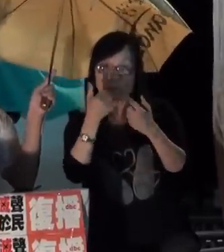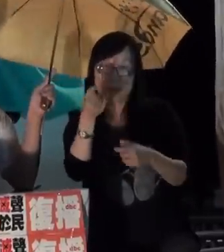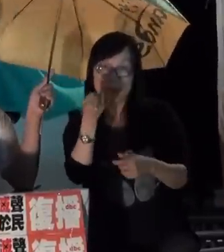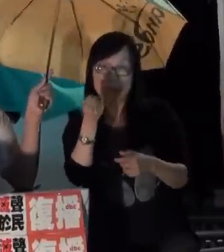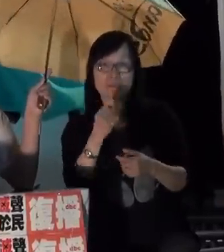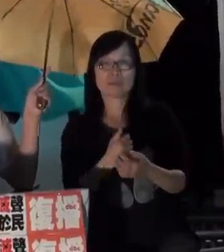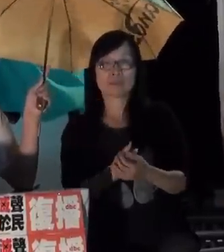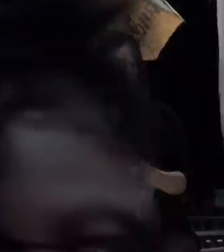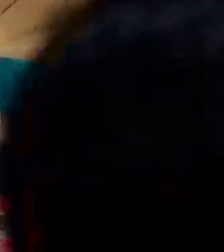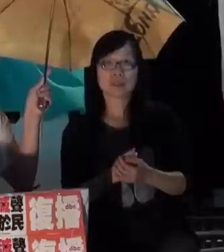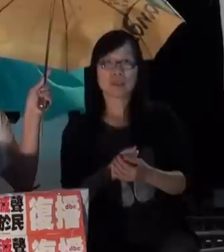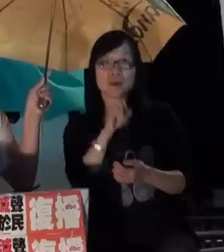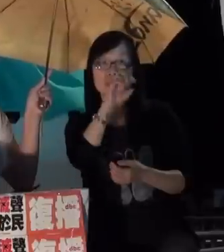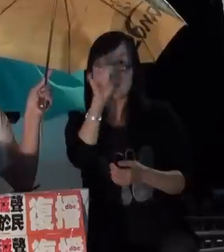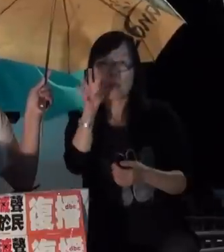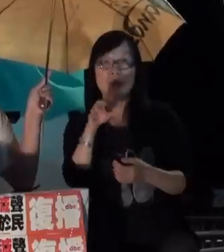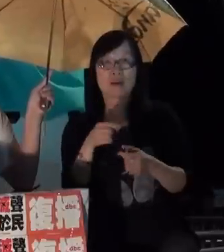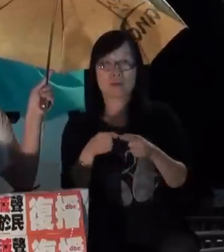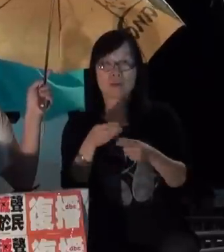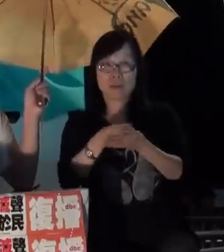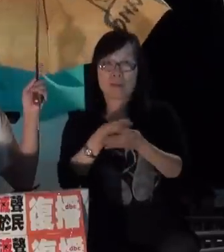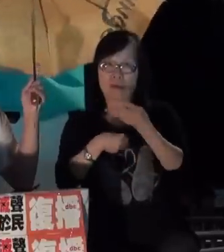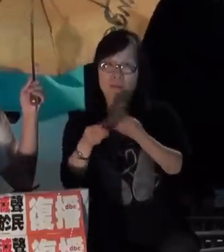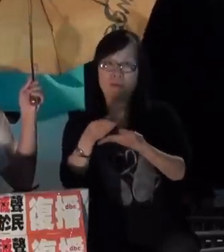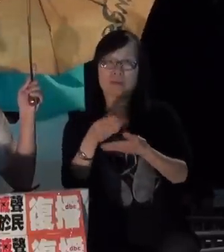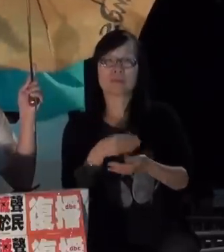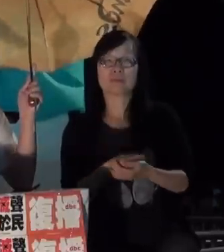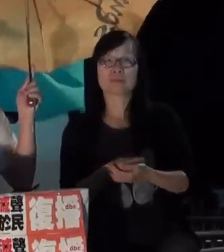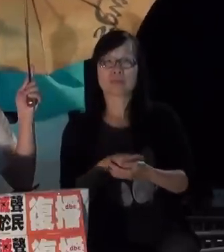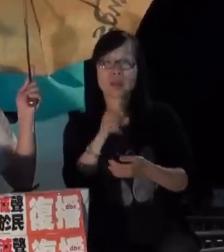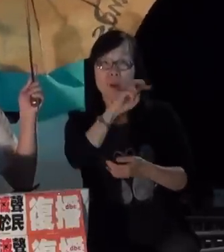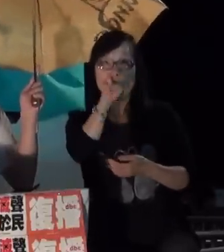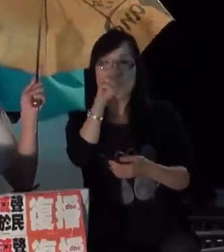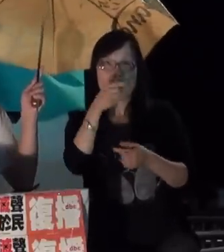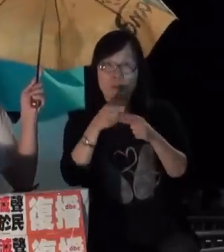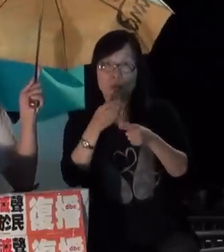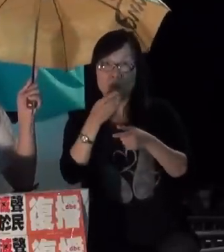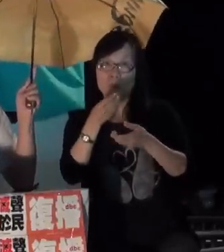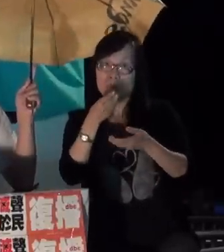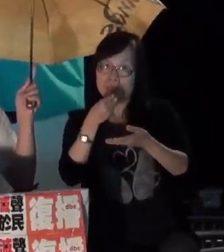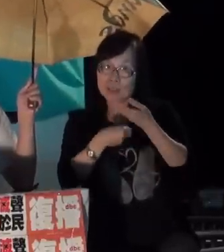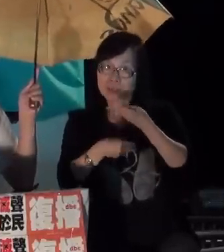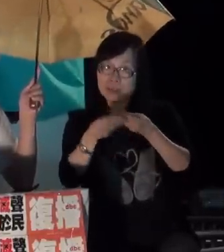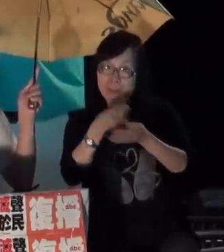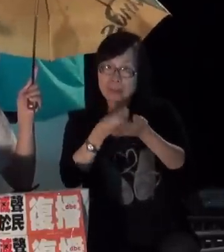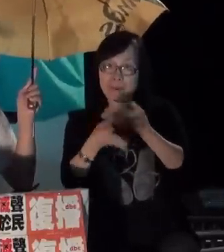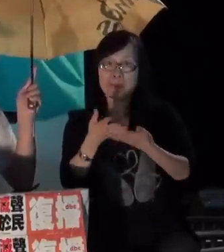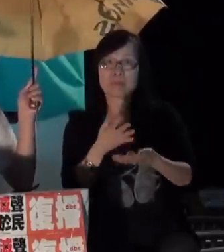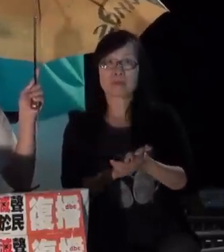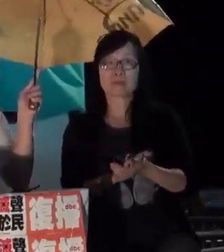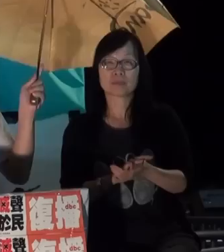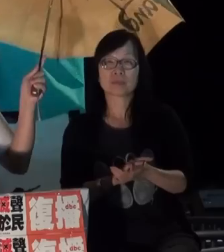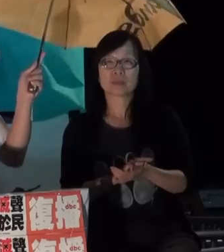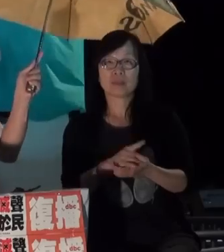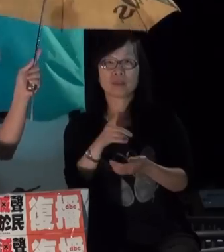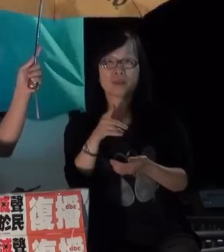咁你可以揾間公司買賣嘅。 係，哦咁啊，揾公司買賣又可以走埋嚟啦。 係啊，哇！